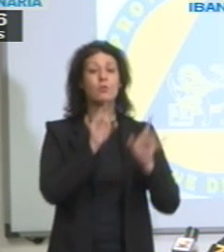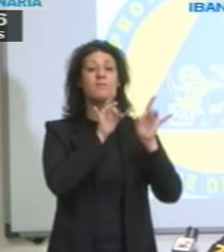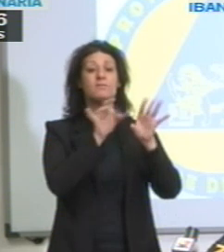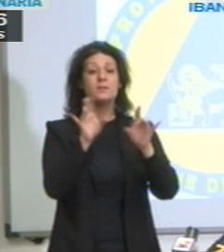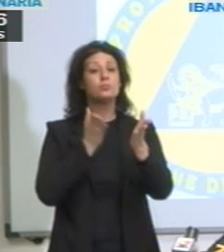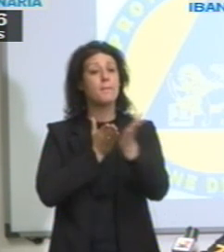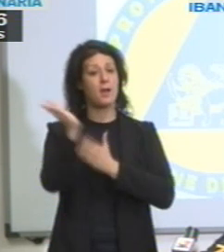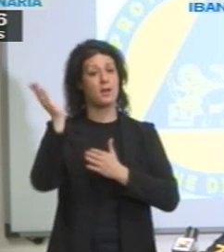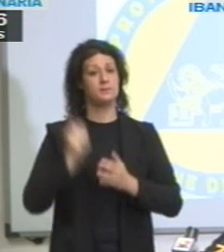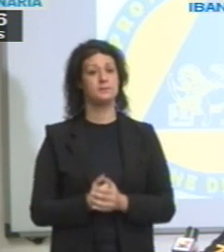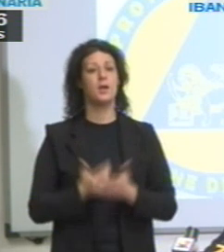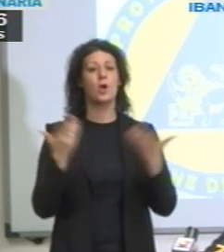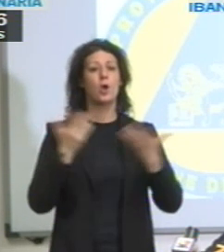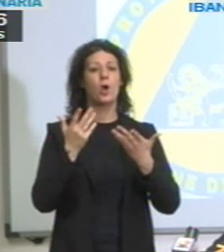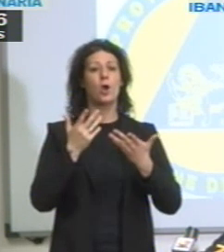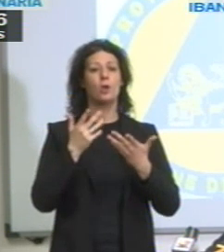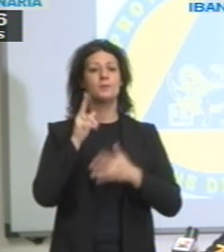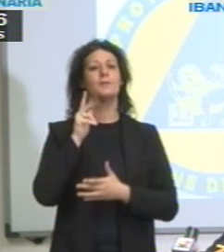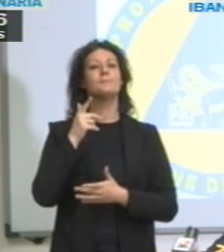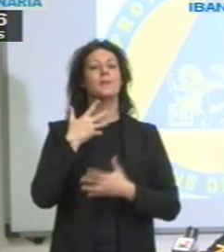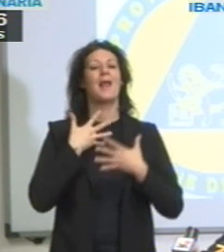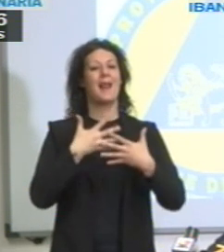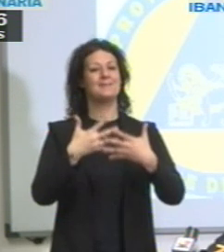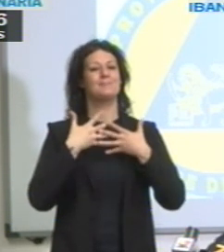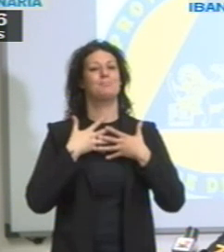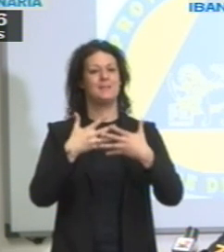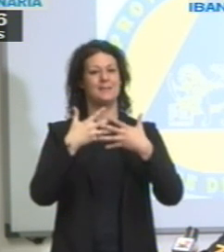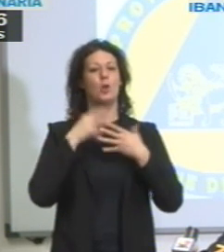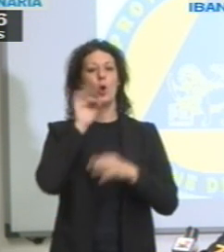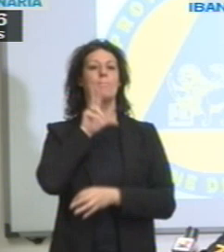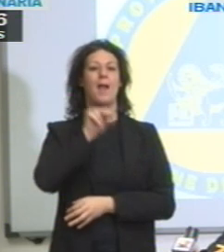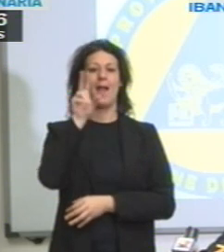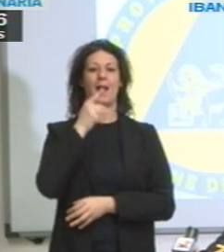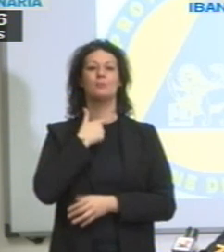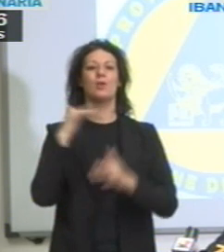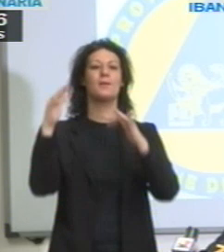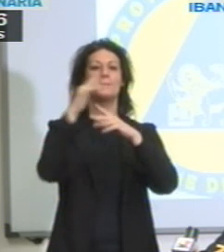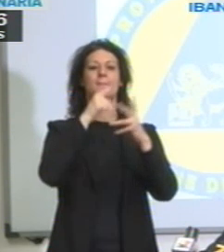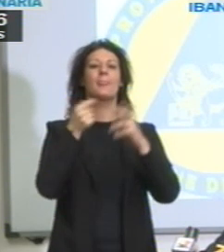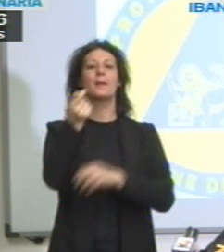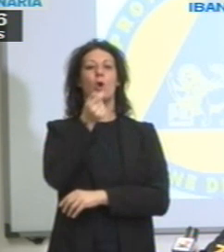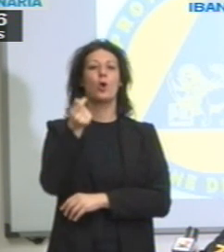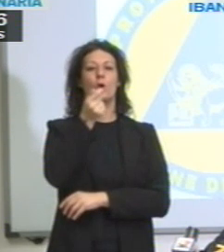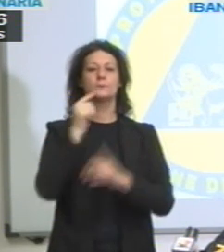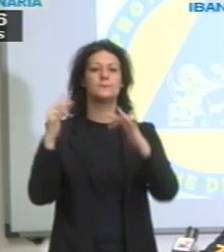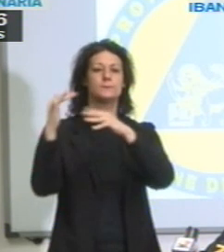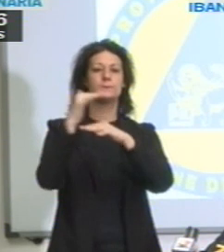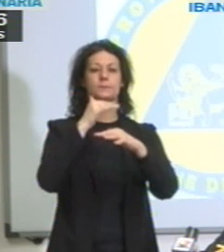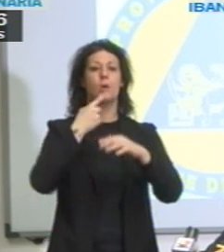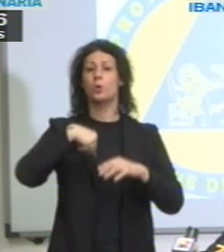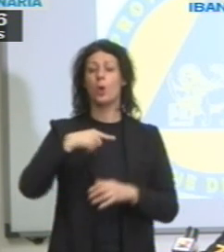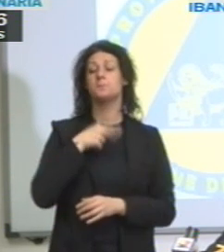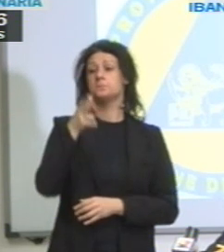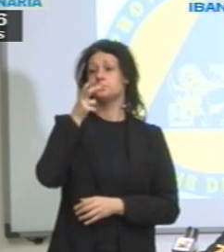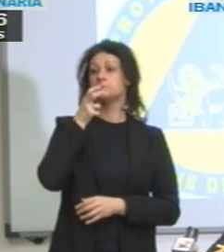goccioline d'acqua che emettiamo nella respirazione quando parliamo, che possono essere infette, che noi respiriamo senza